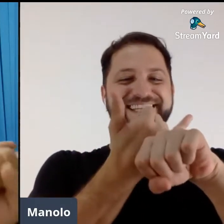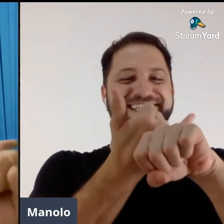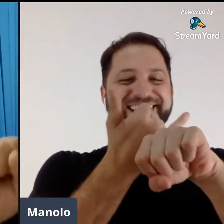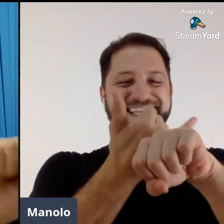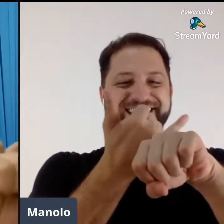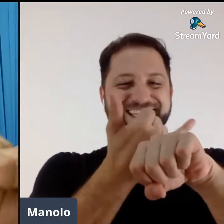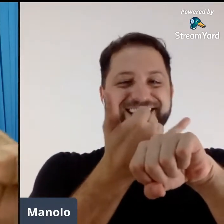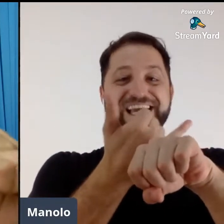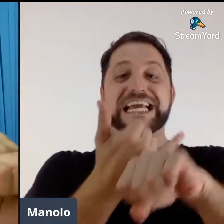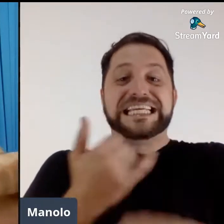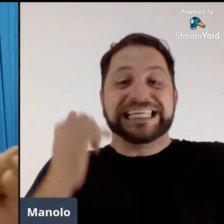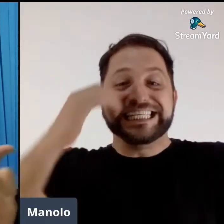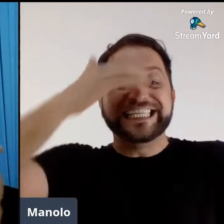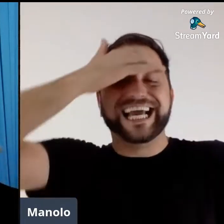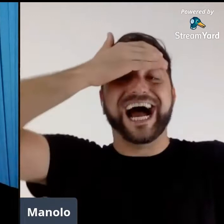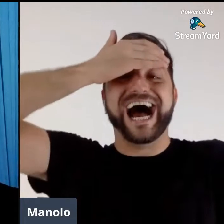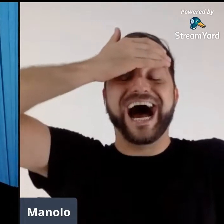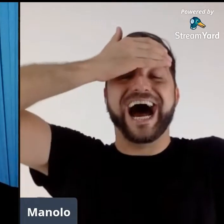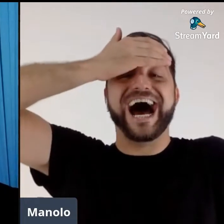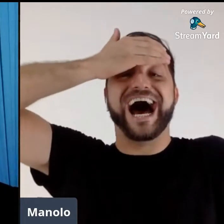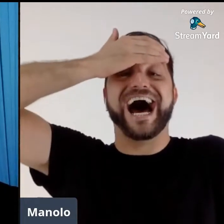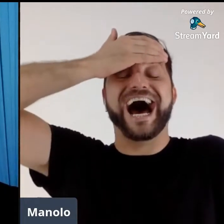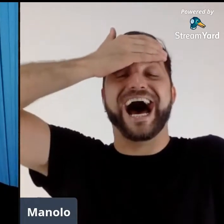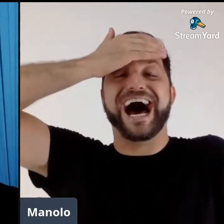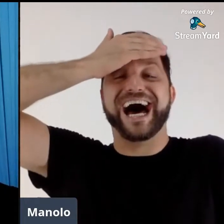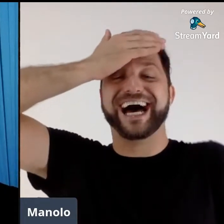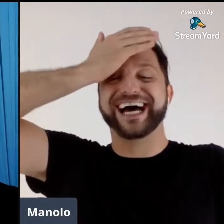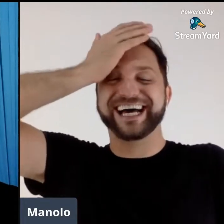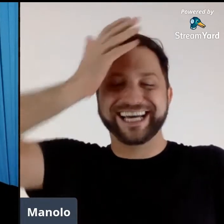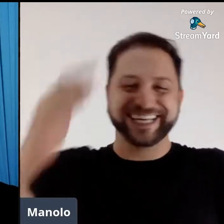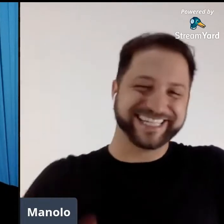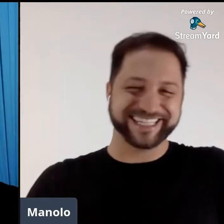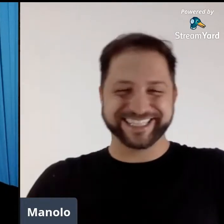Então fiz errado no Isso. vídeo. Ih! Mas tudo bem.